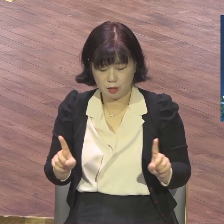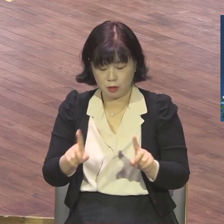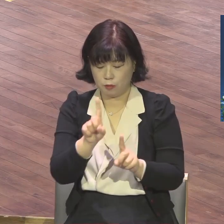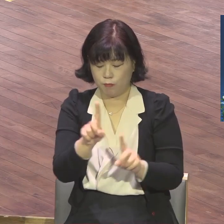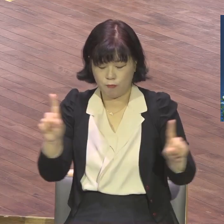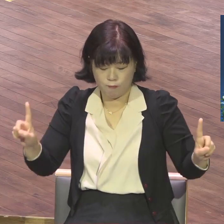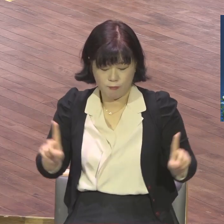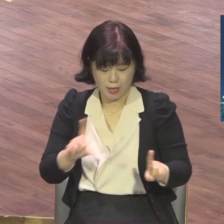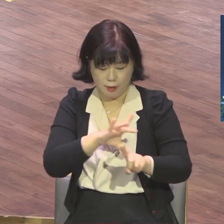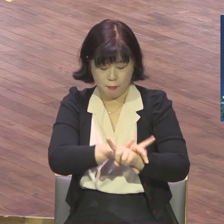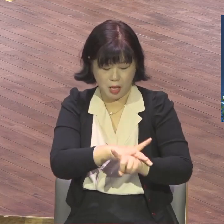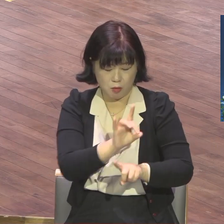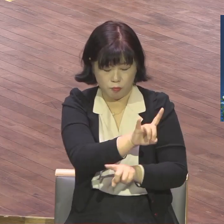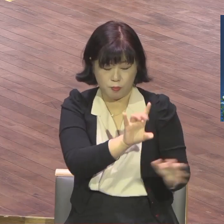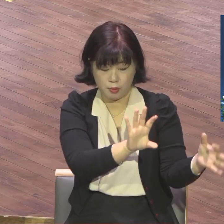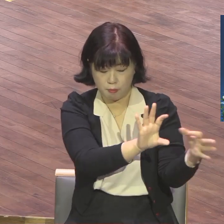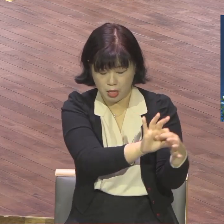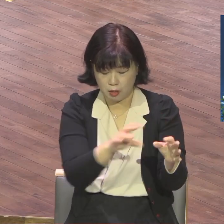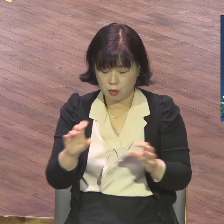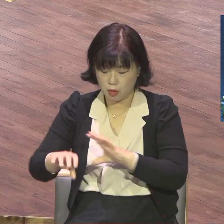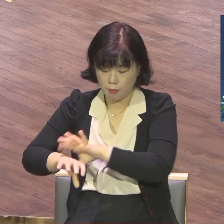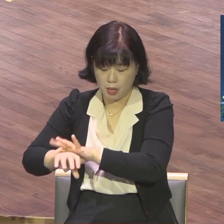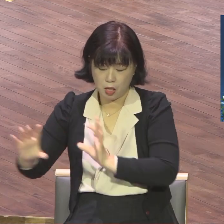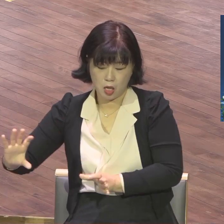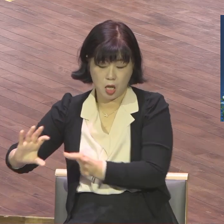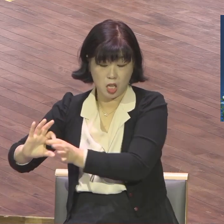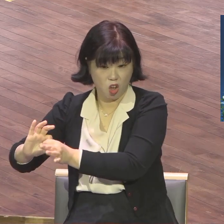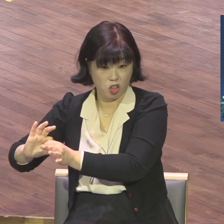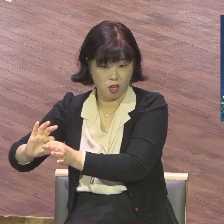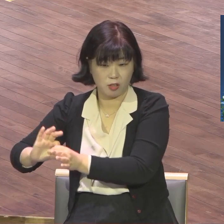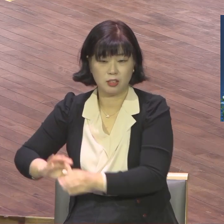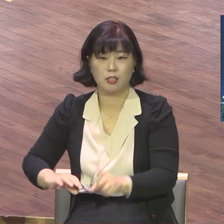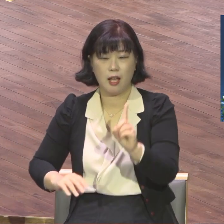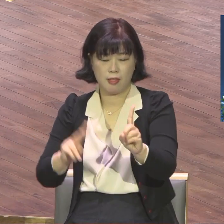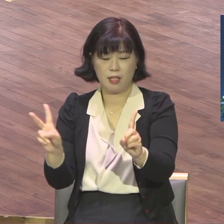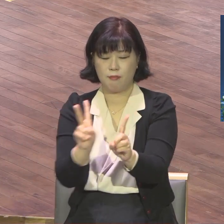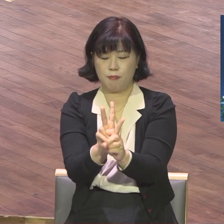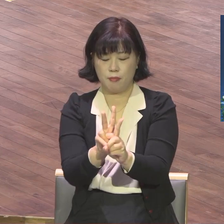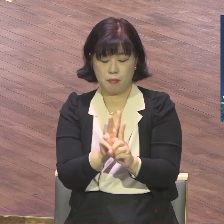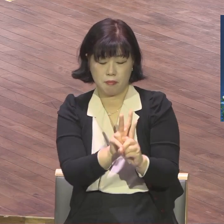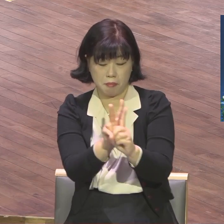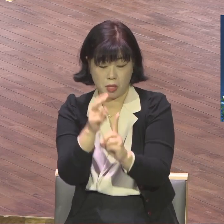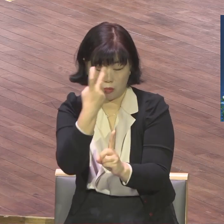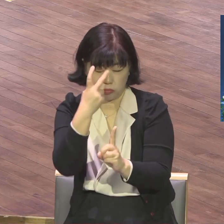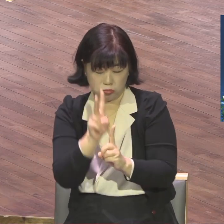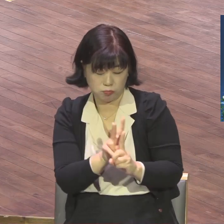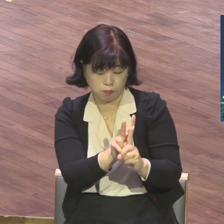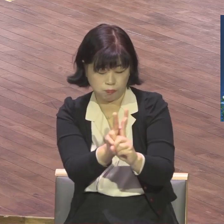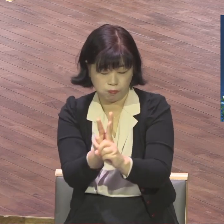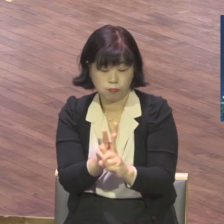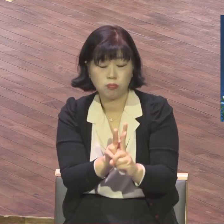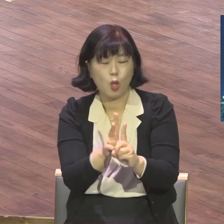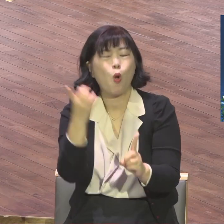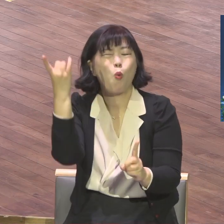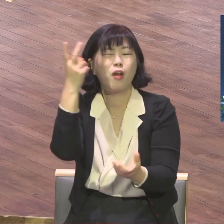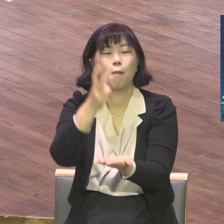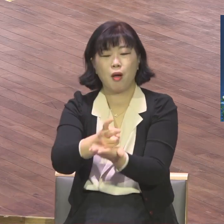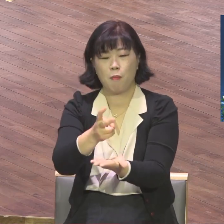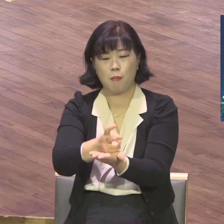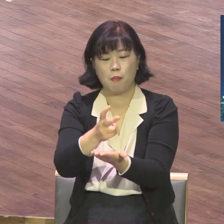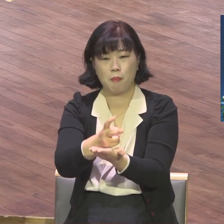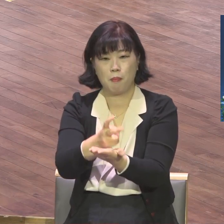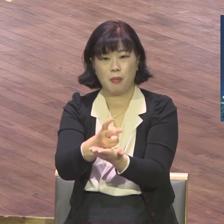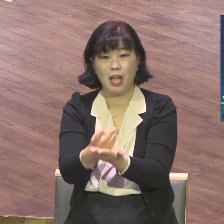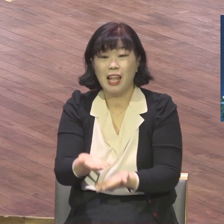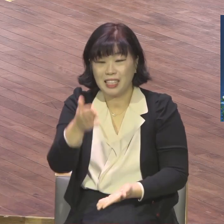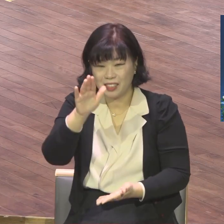사람만. 자, 중요한 것은요, 이 치리대의 군인들이 한 사람만 있는 게 아니고 시간 지나면 또